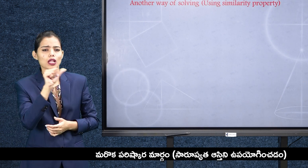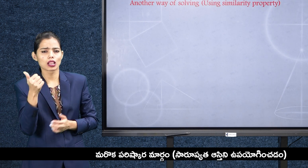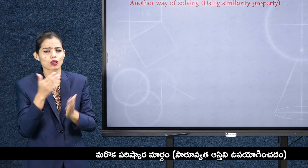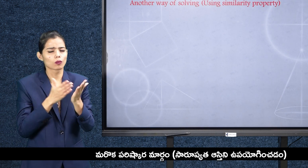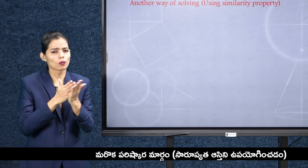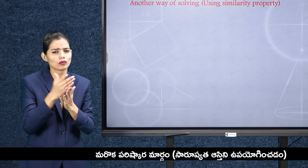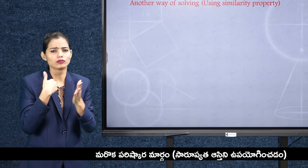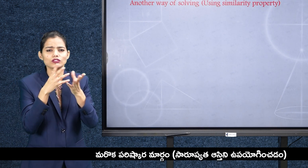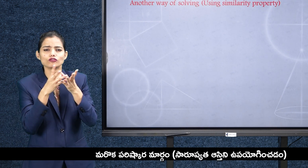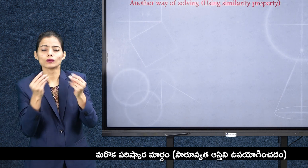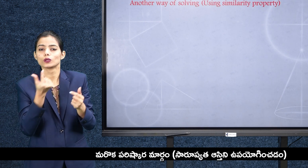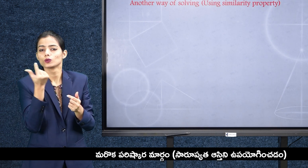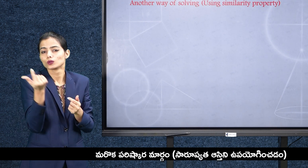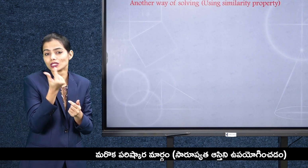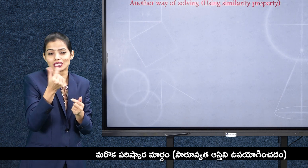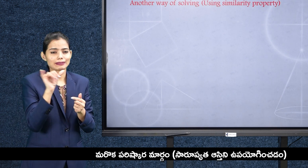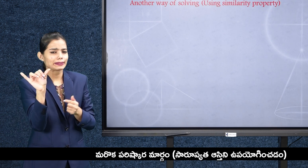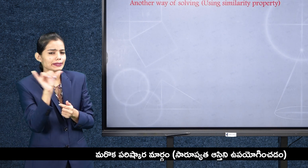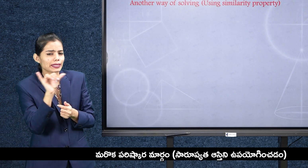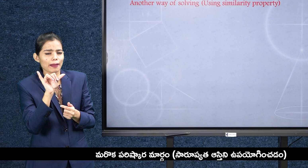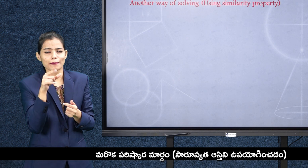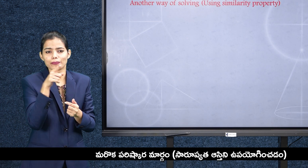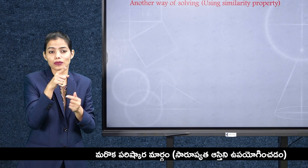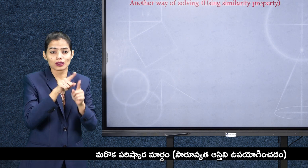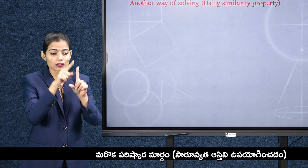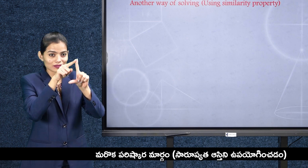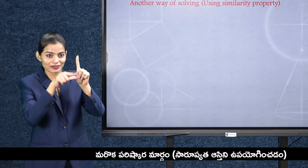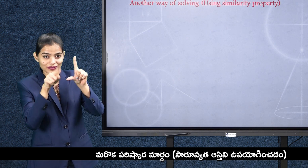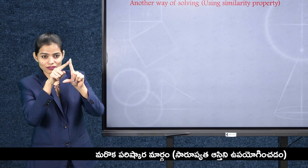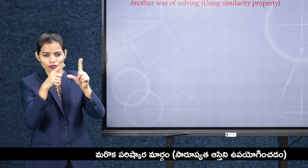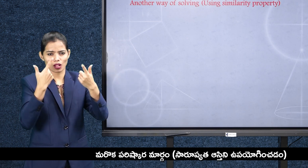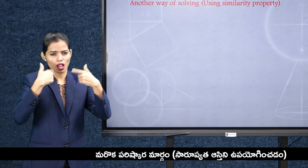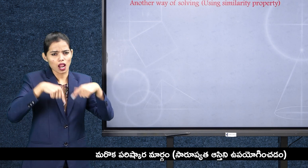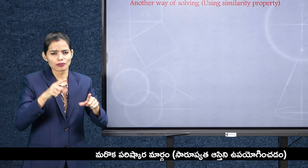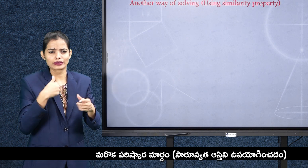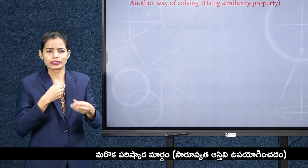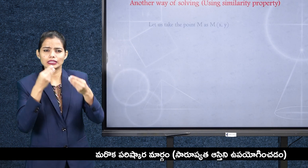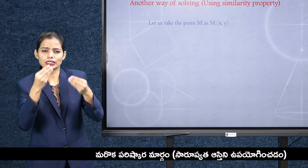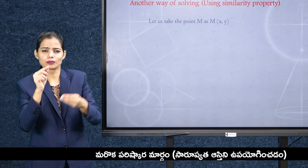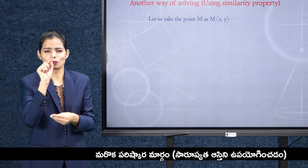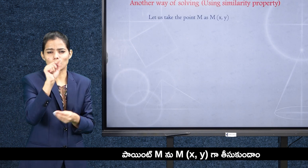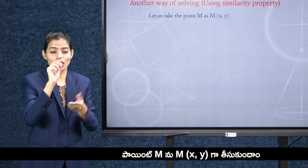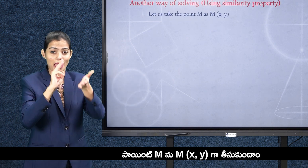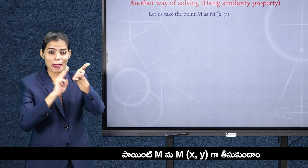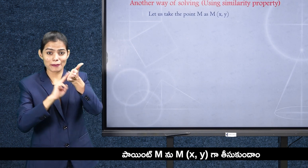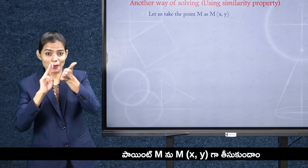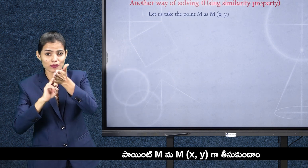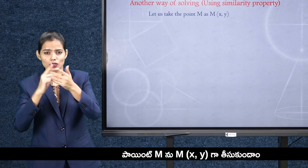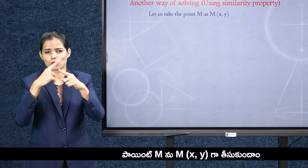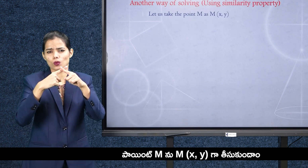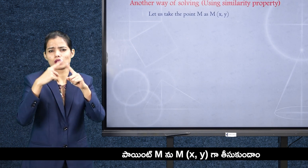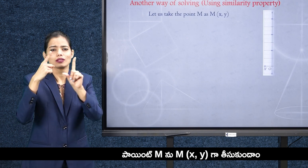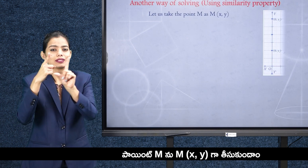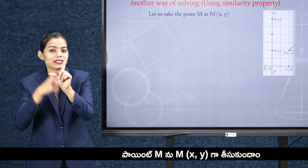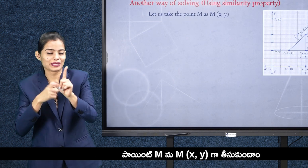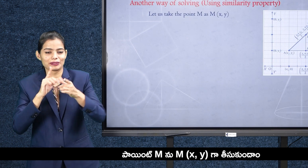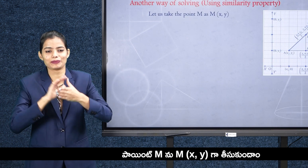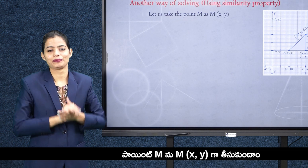మరొక పరిష్కార మార్గం సారూప్యత ఆస్తిని ఉపయోగించడం. పాయింట్ Mను